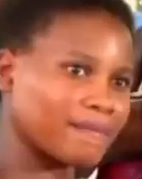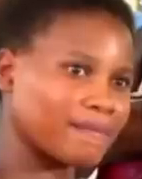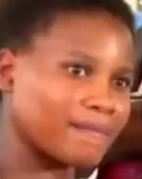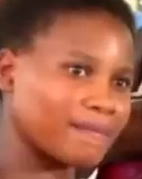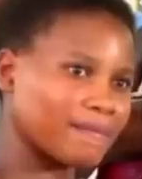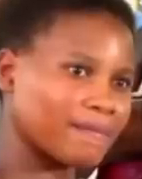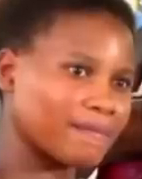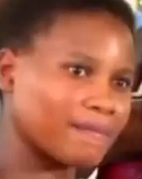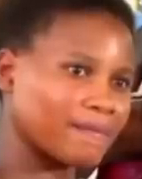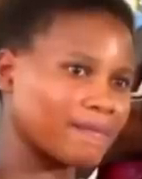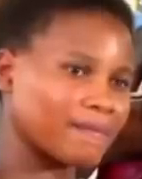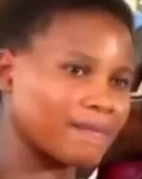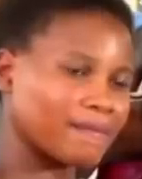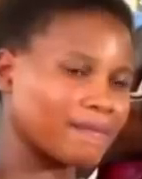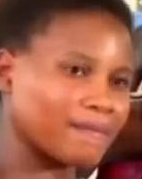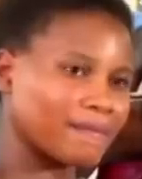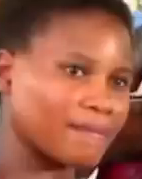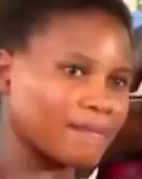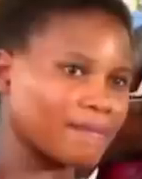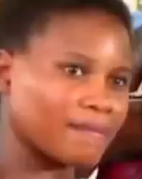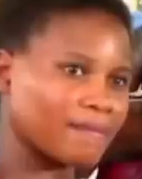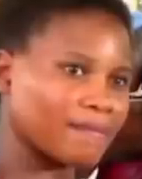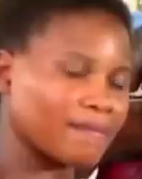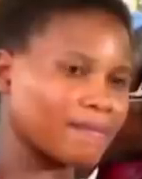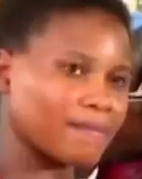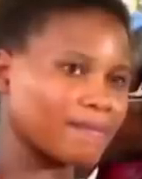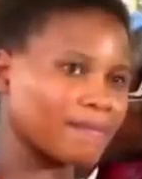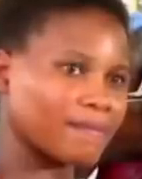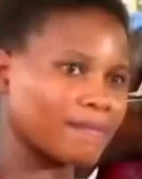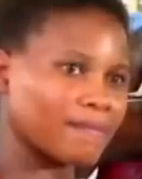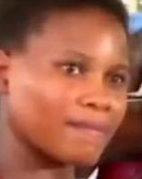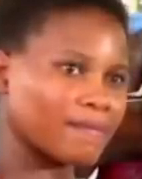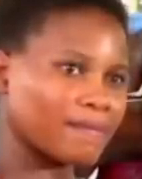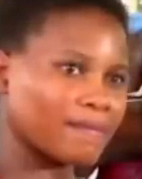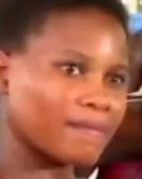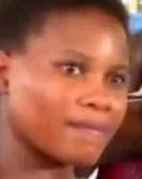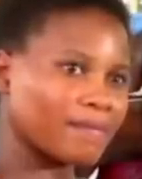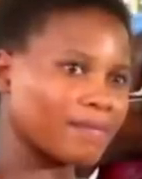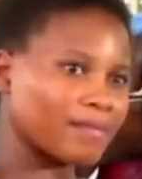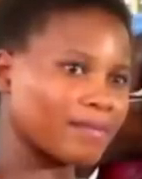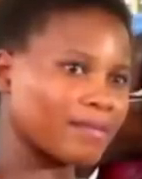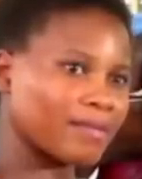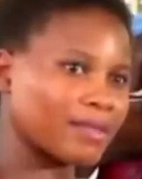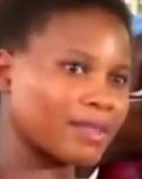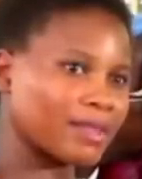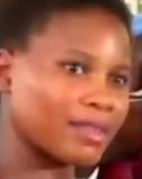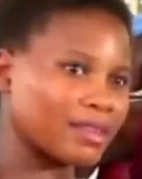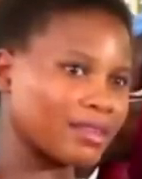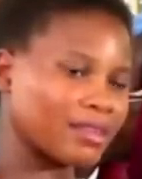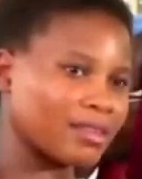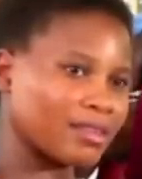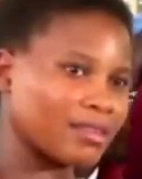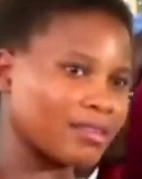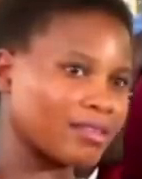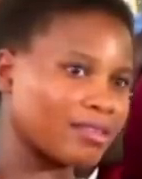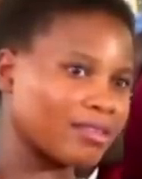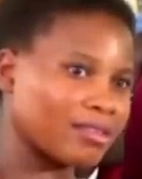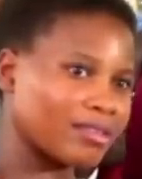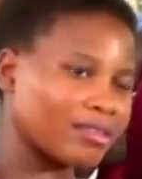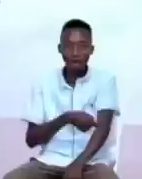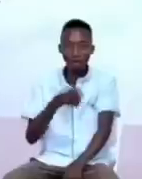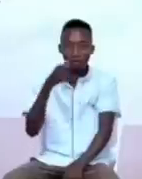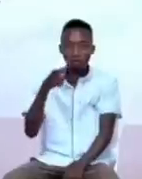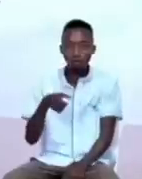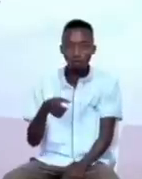Hili nimelisema na kulirudia watu wa Dar es Salaam. Nyie mnakumbuka mimi niliwahi kuokolewa na teja. Teja mlaunga